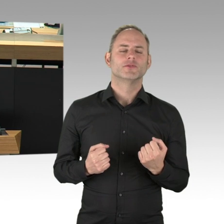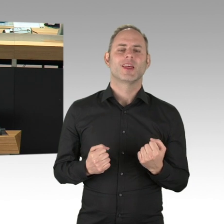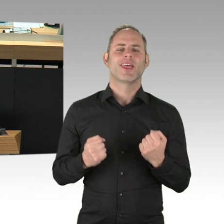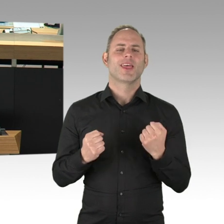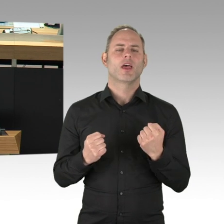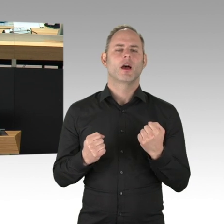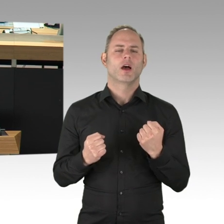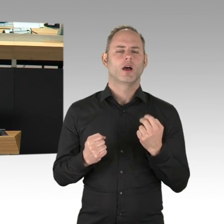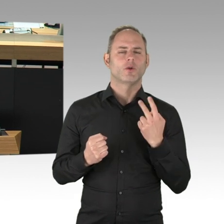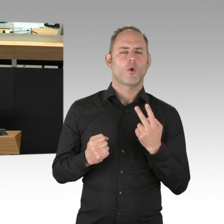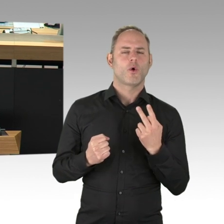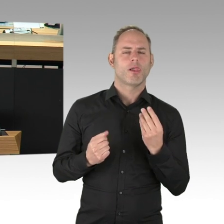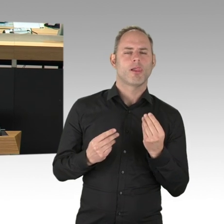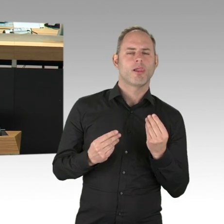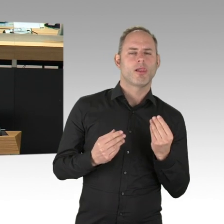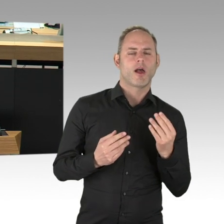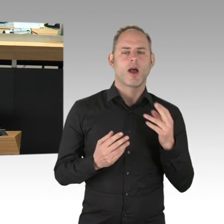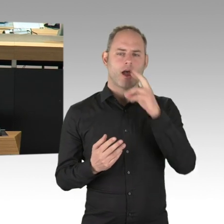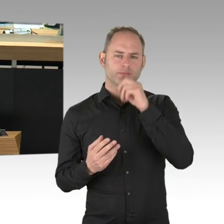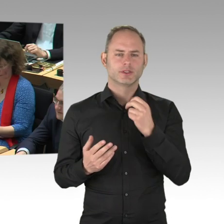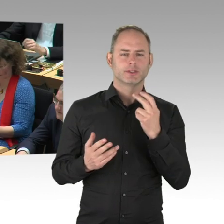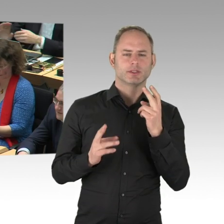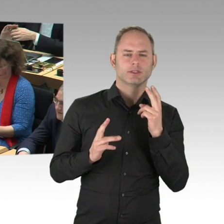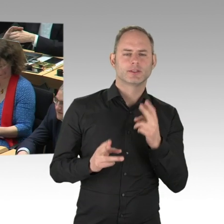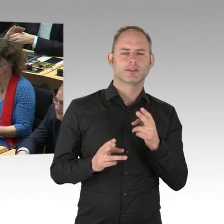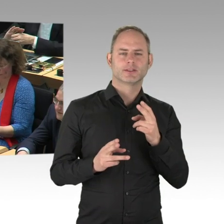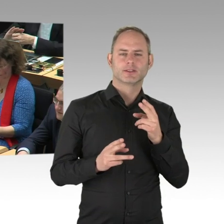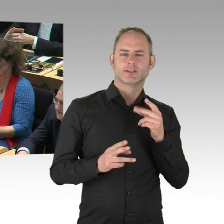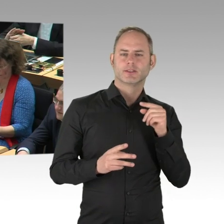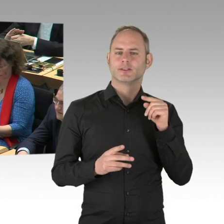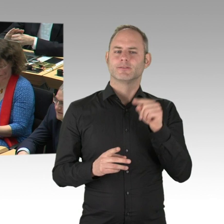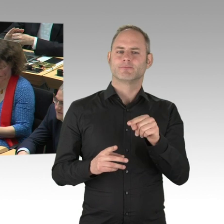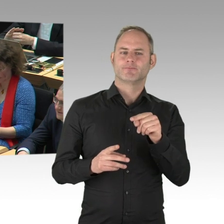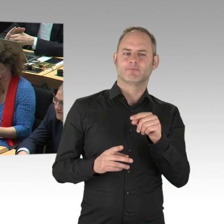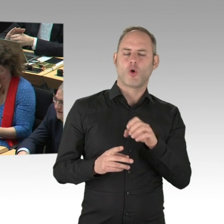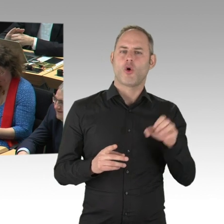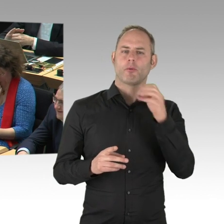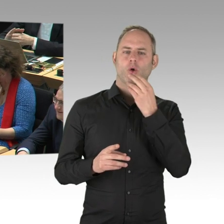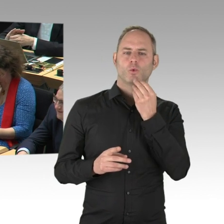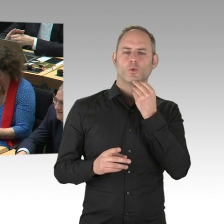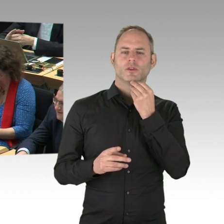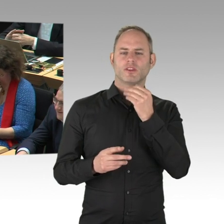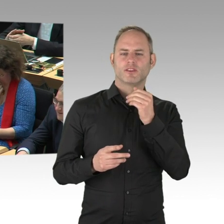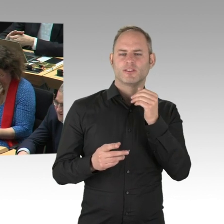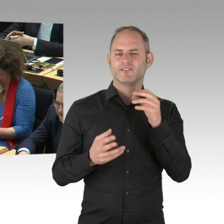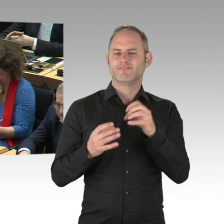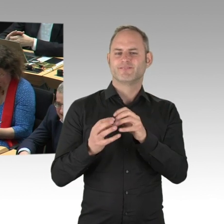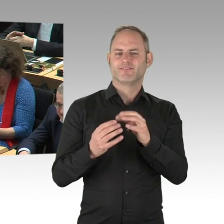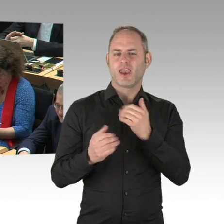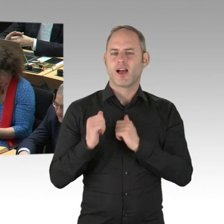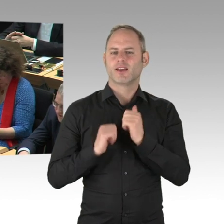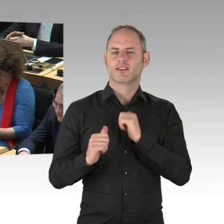auf schamlose Weise und aus parteipolitischen egoistischen Motiven zu instrumentalisieren.